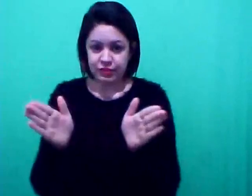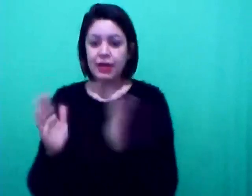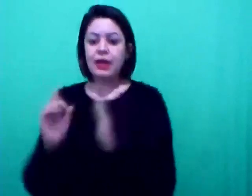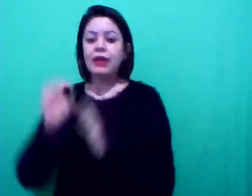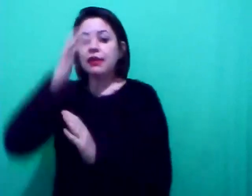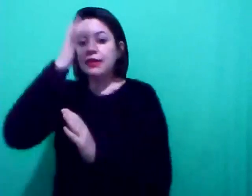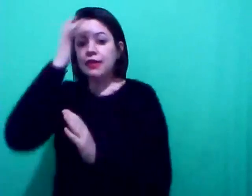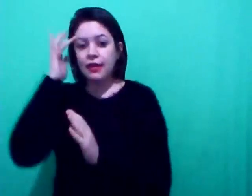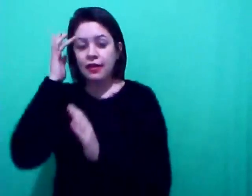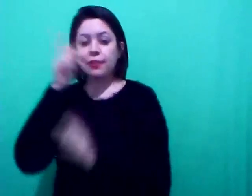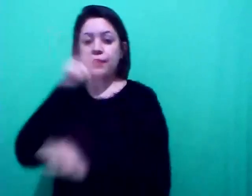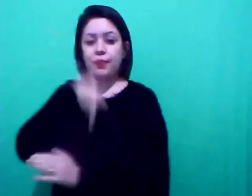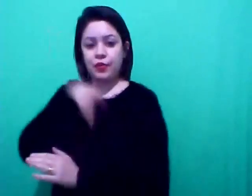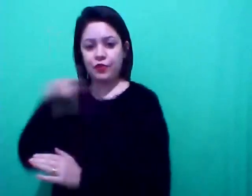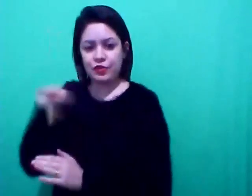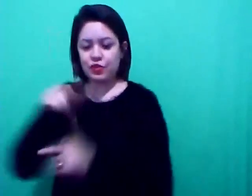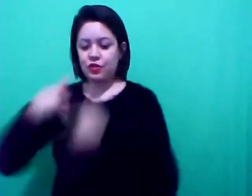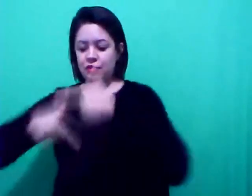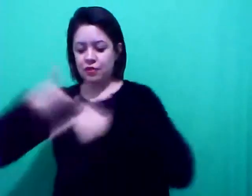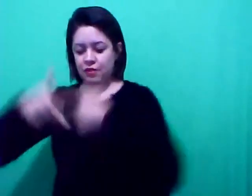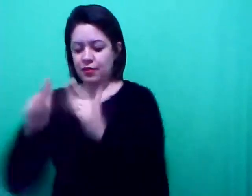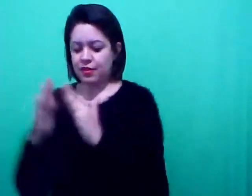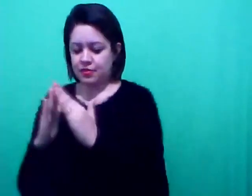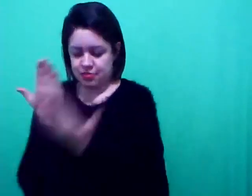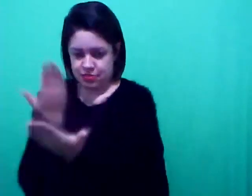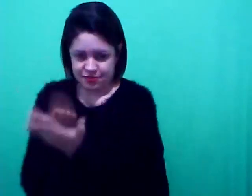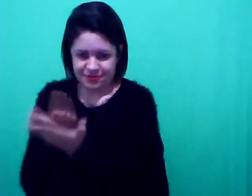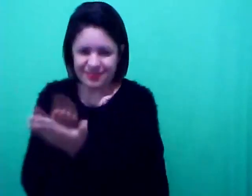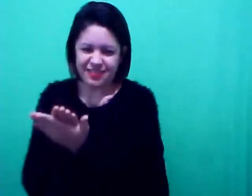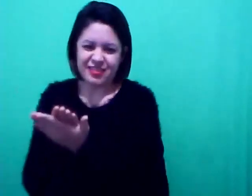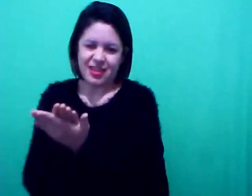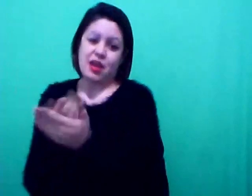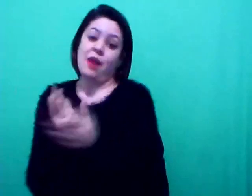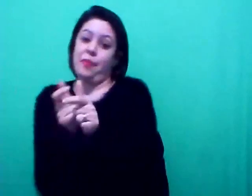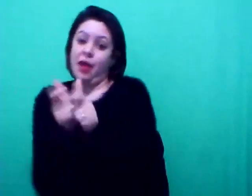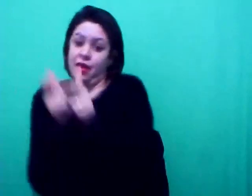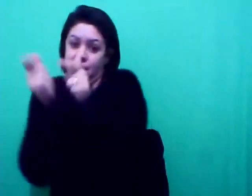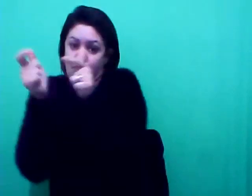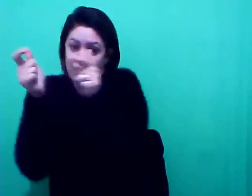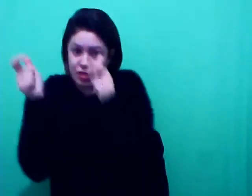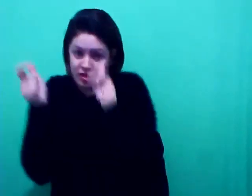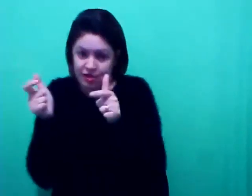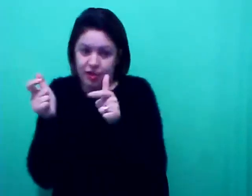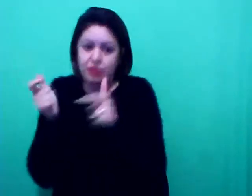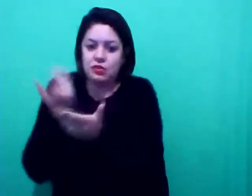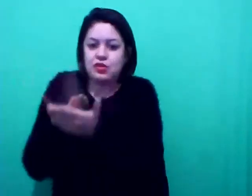Né, nós temos duas áreas, as pessoas que são os professores, né, que trabalham dentro da educação, sempre é um